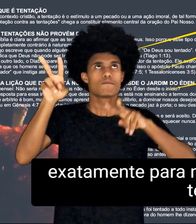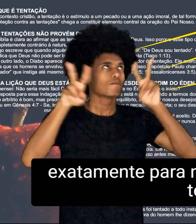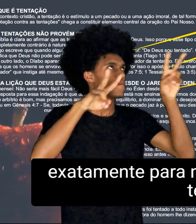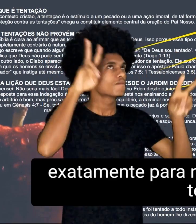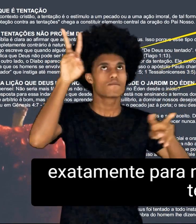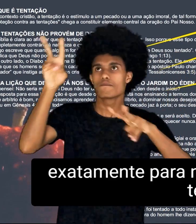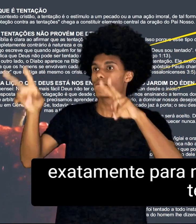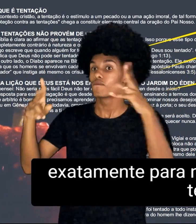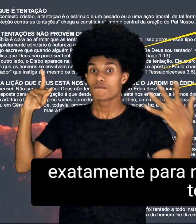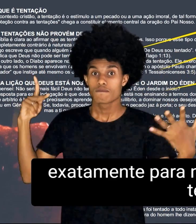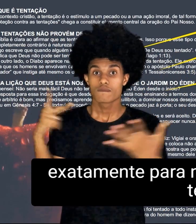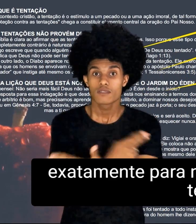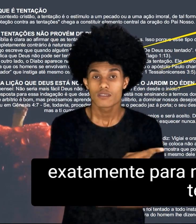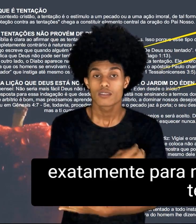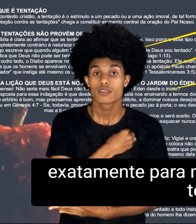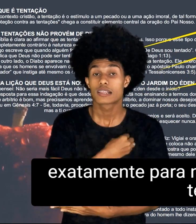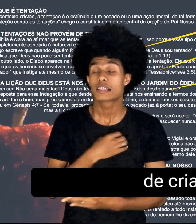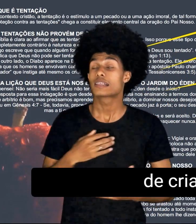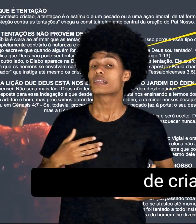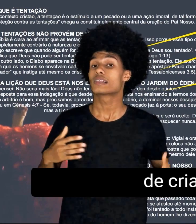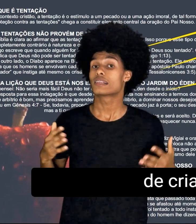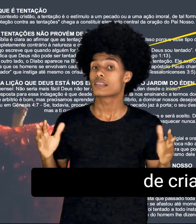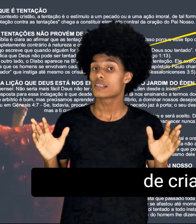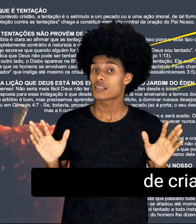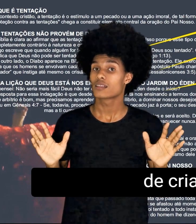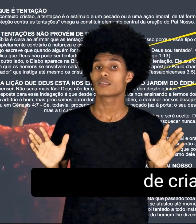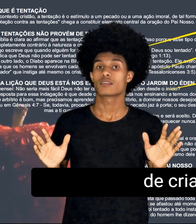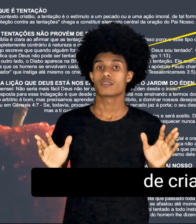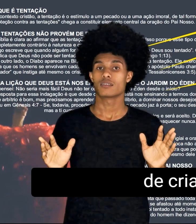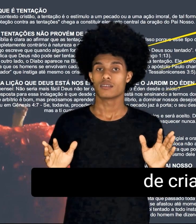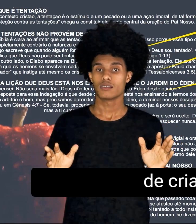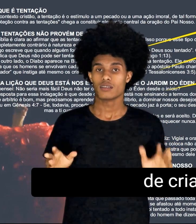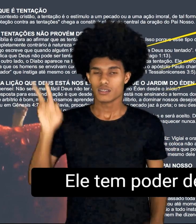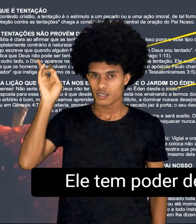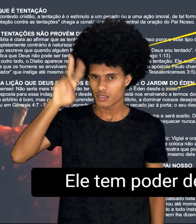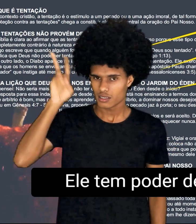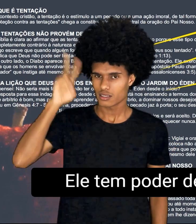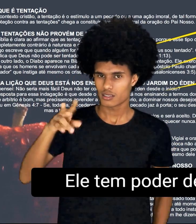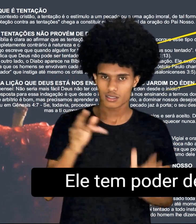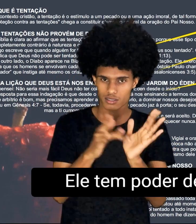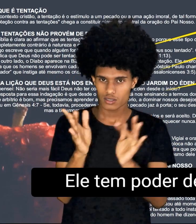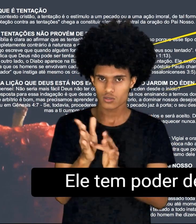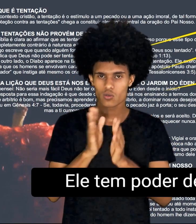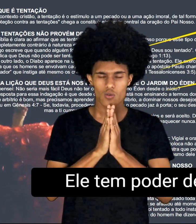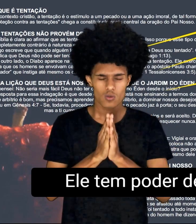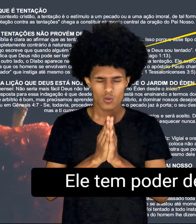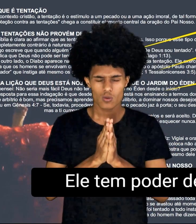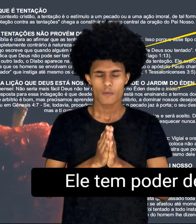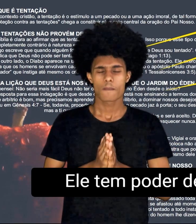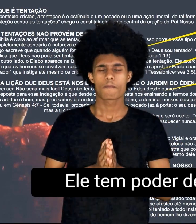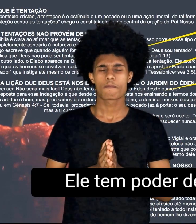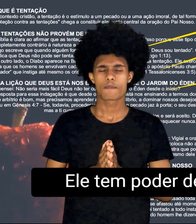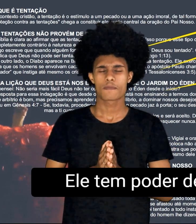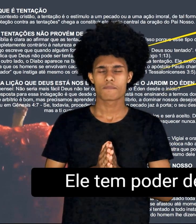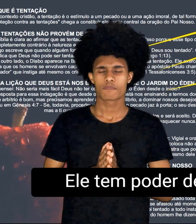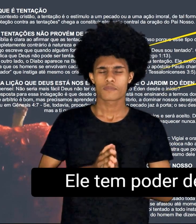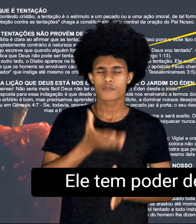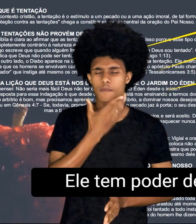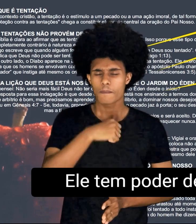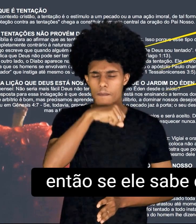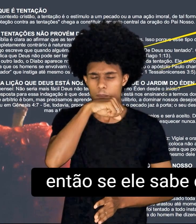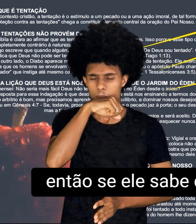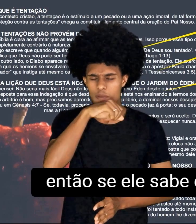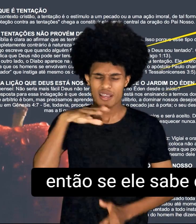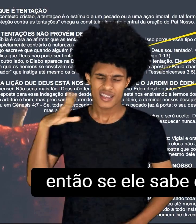tá? O diabo ele não tem o poder de criar desejos em nós. Ele tem poder de potencializar os